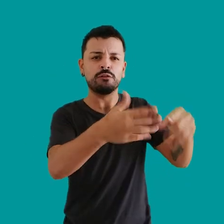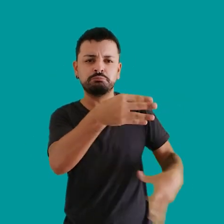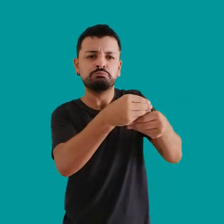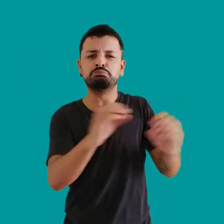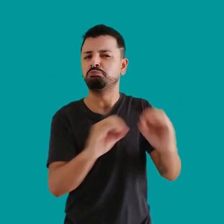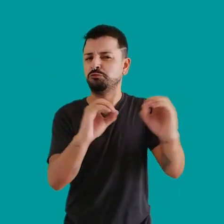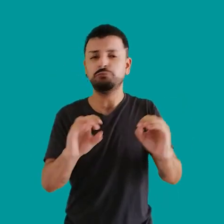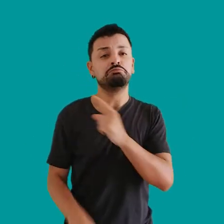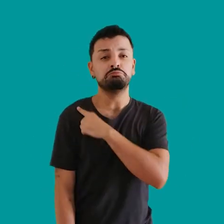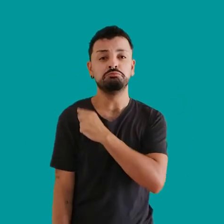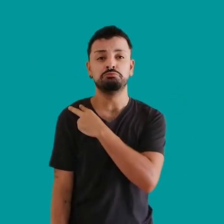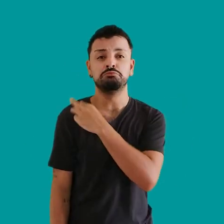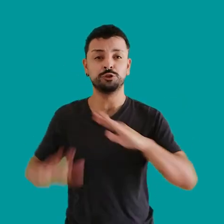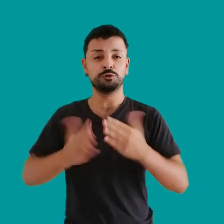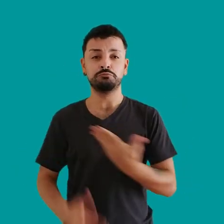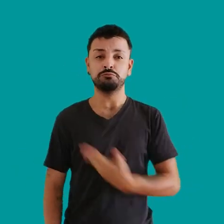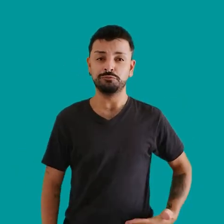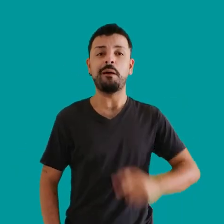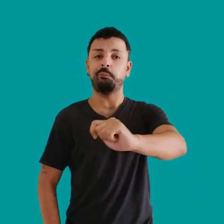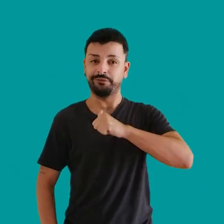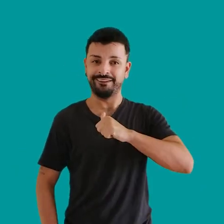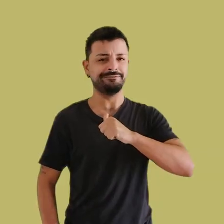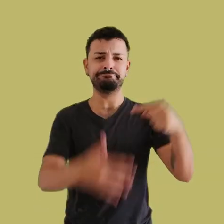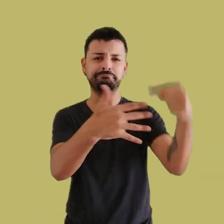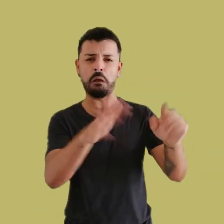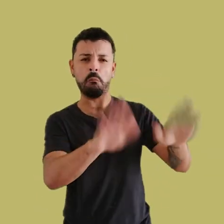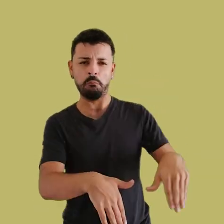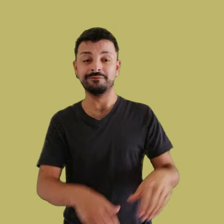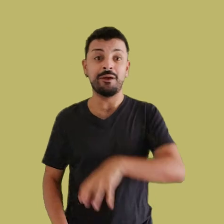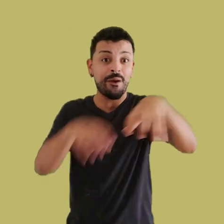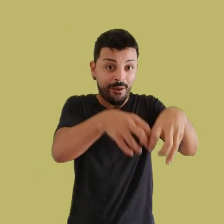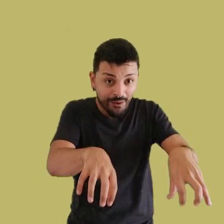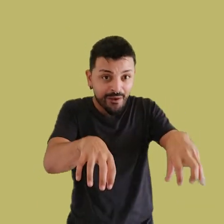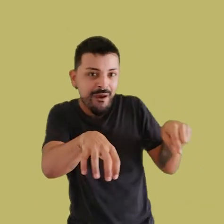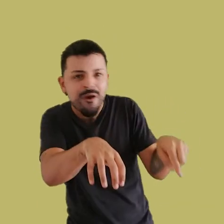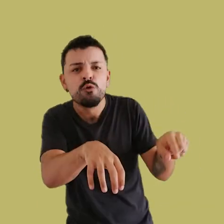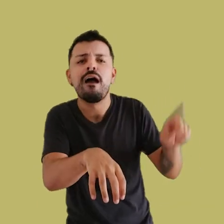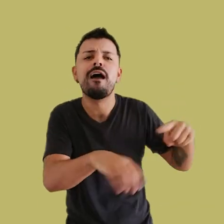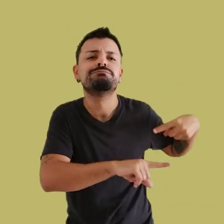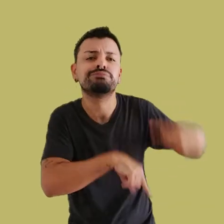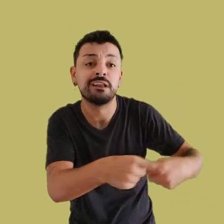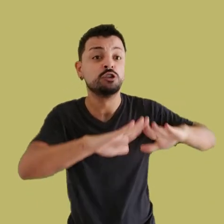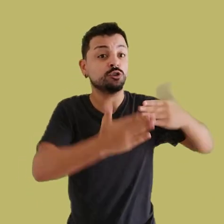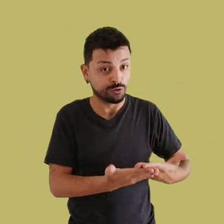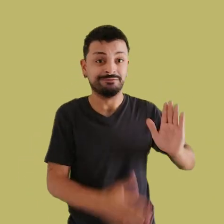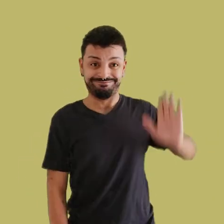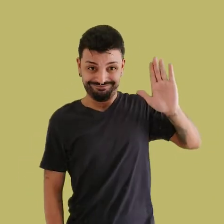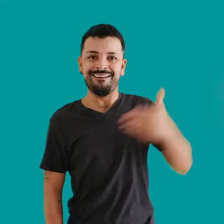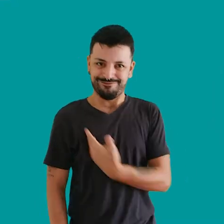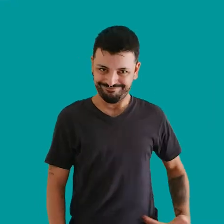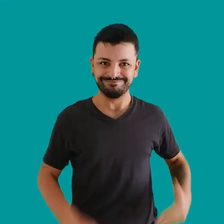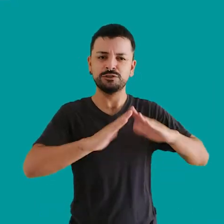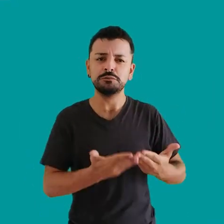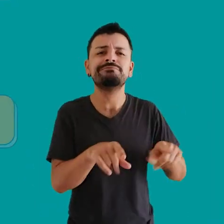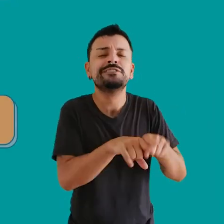não precisam atender nenhum outro critério. Basta ter feito o ensino médio na rede pública. A outra